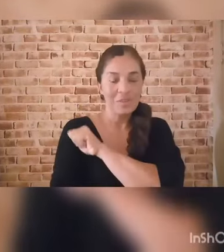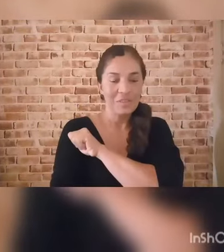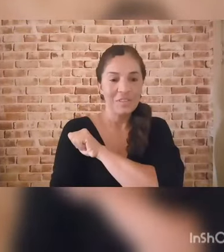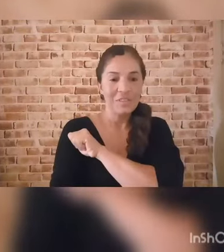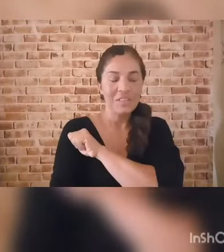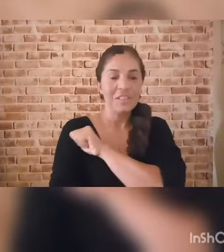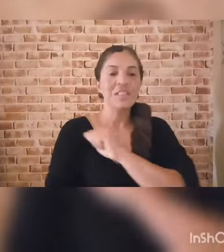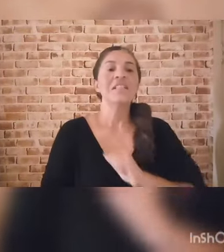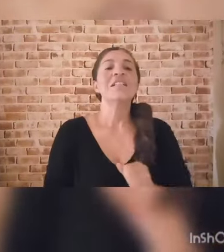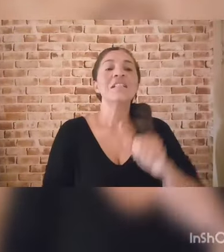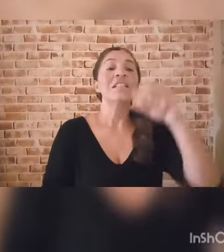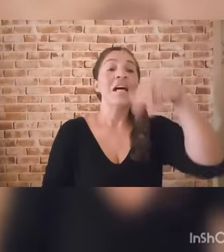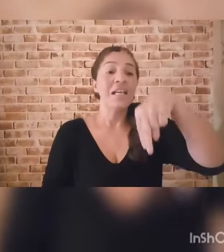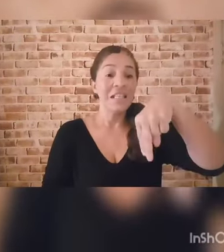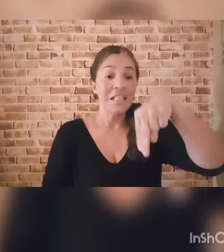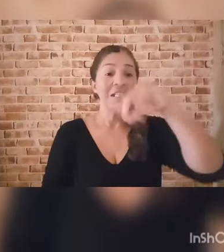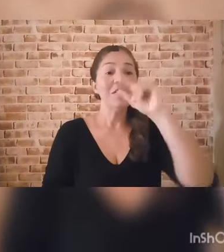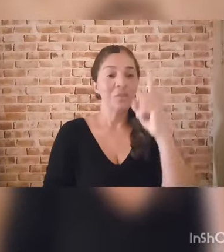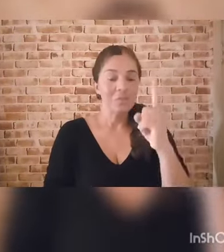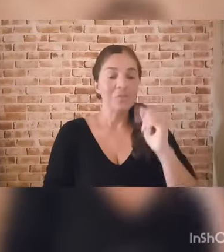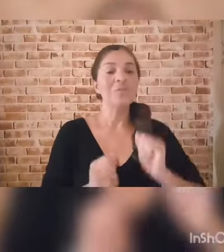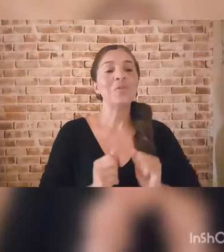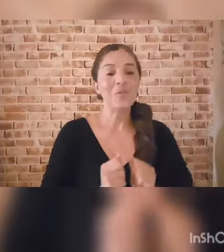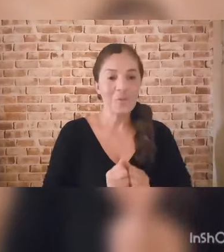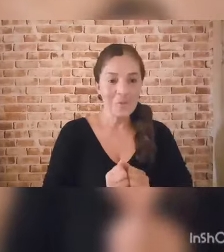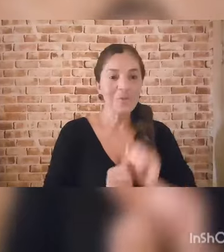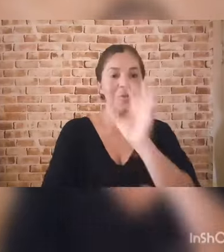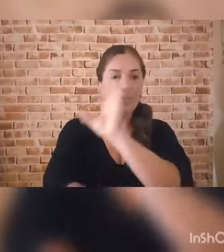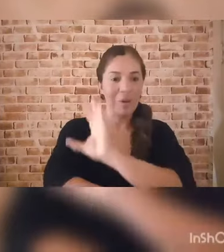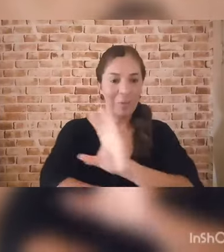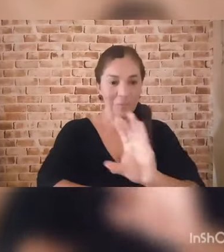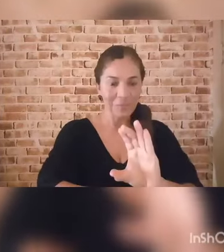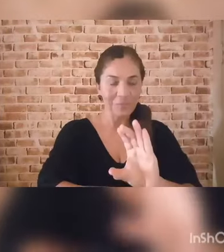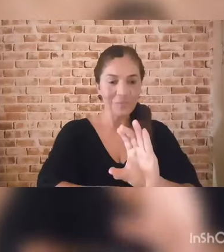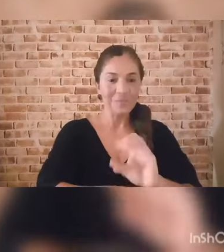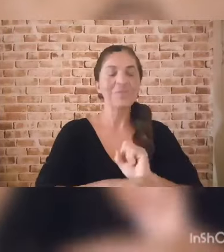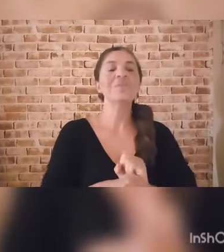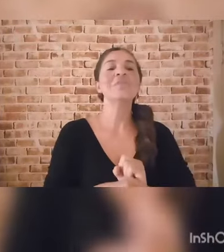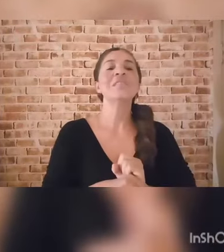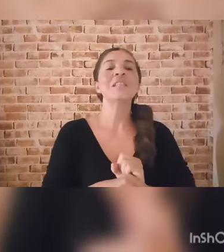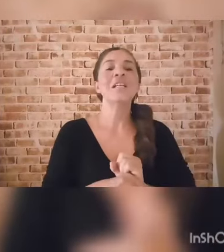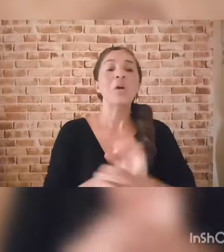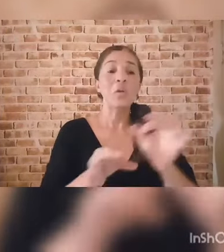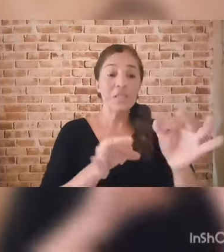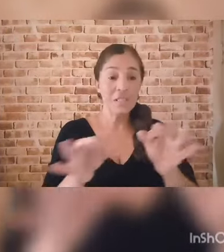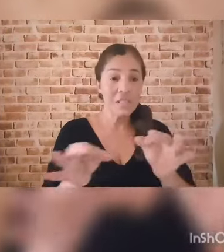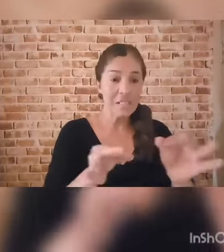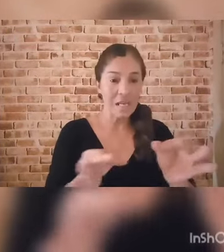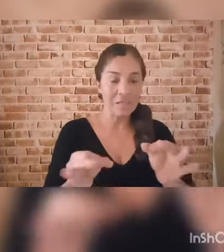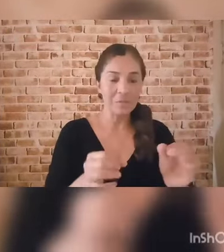da N1, do curso normal, organizaram